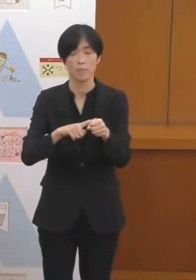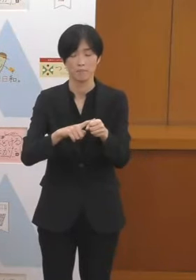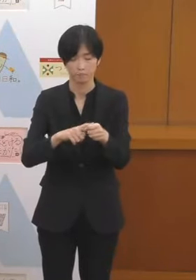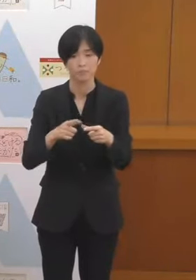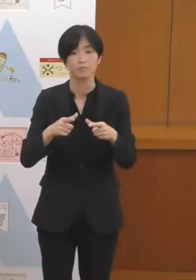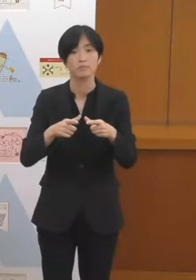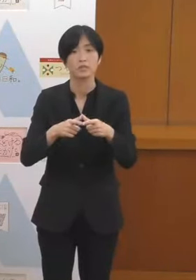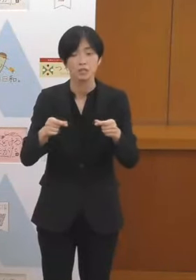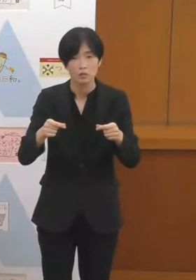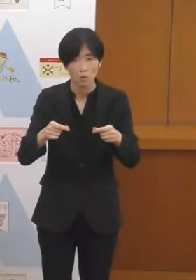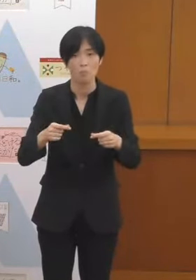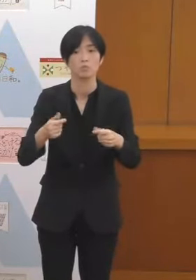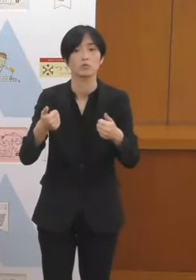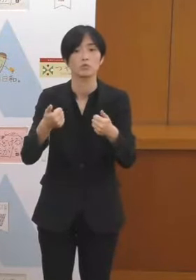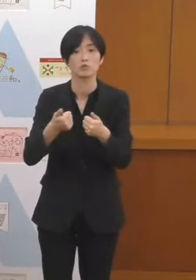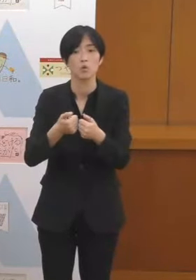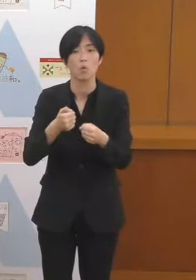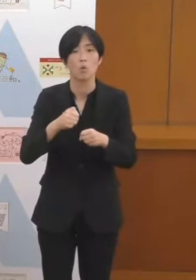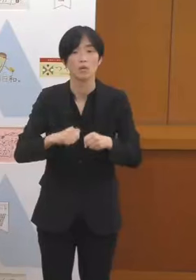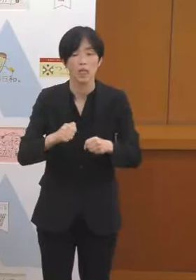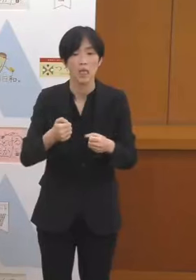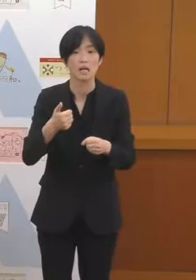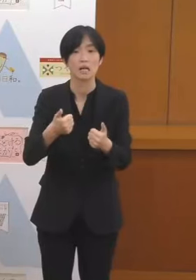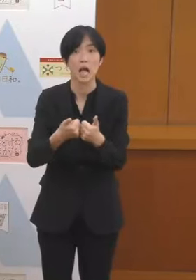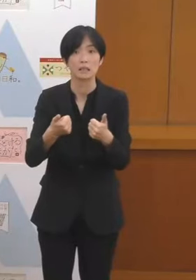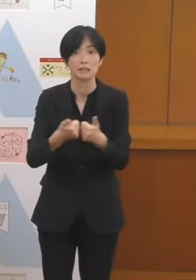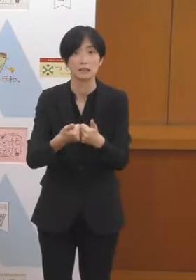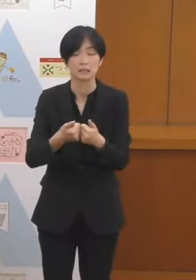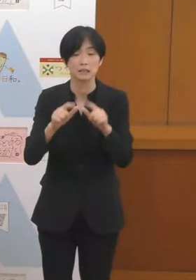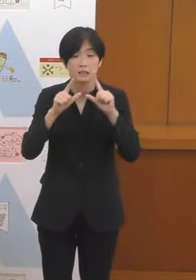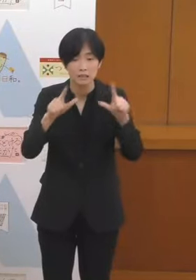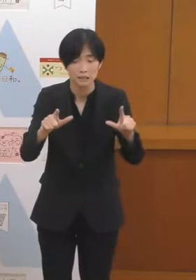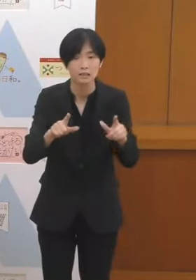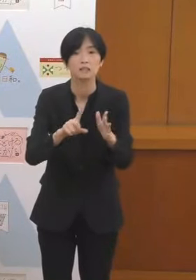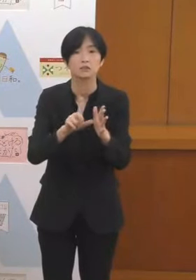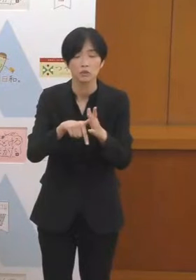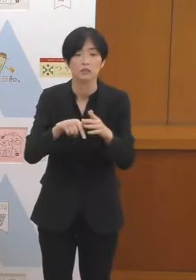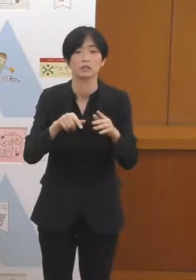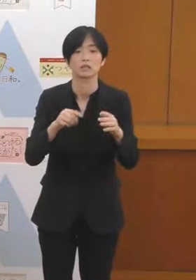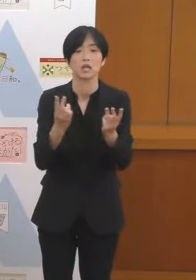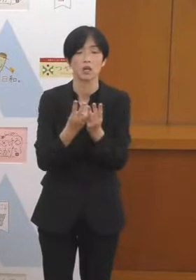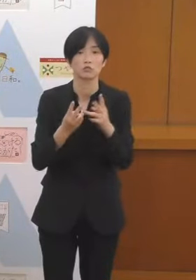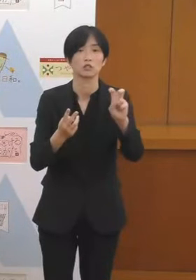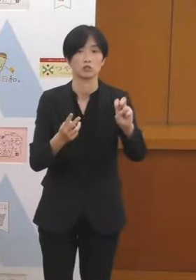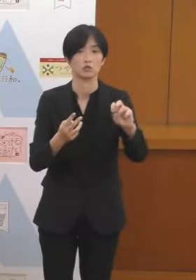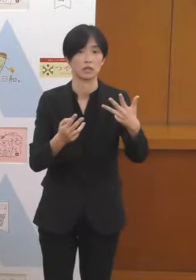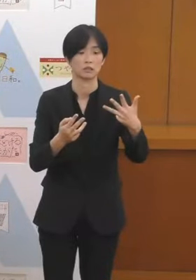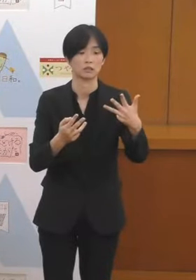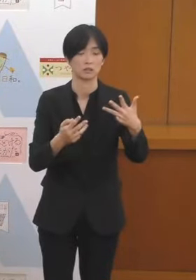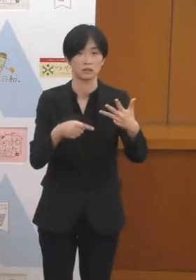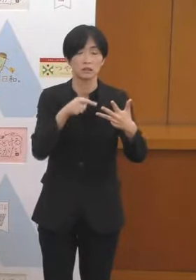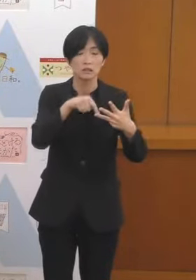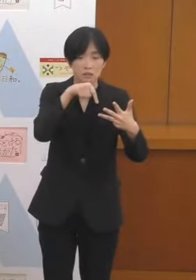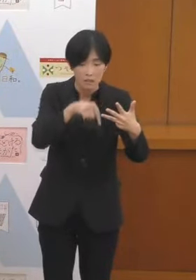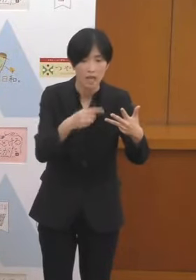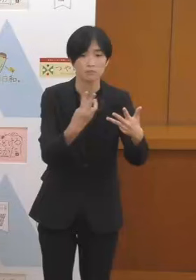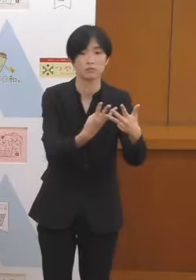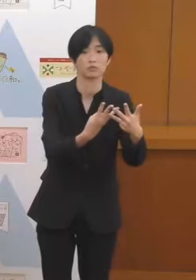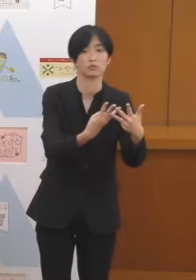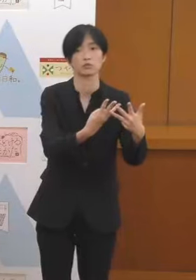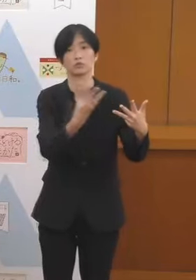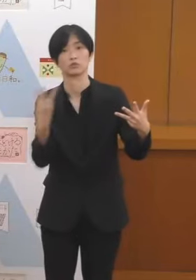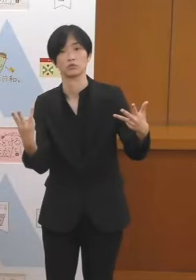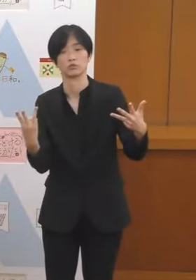創生会議が公表した際の28自治体からえ33つの自治体が